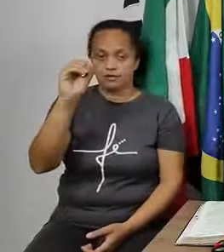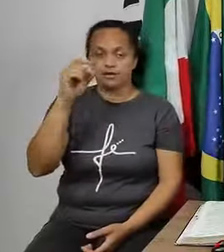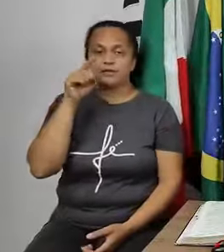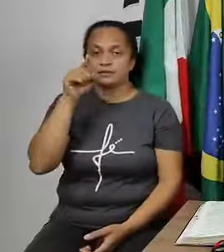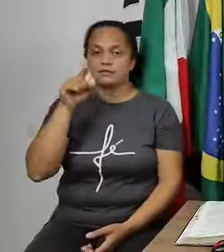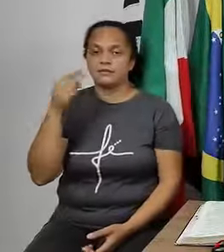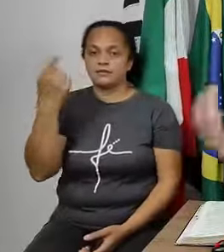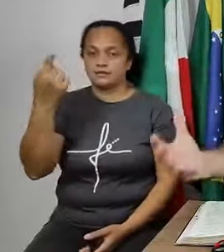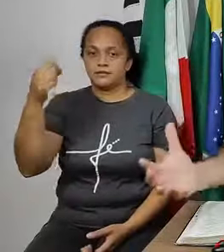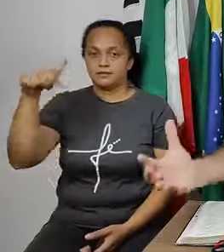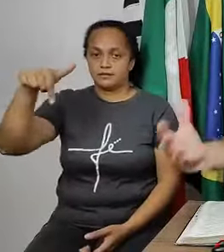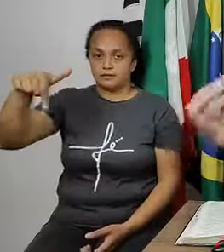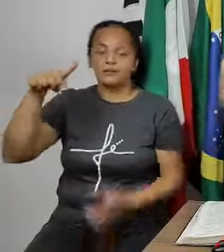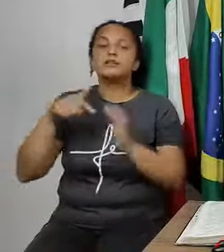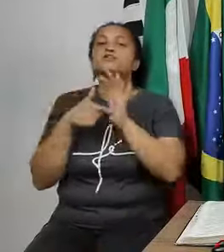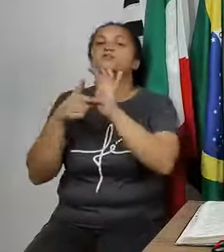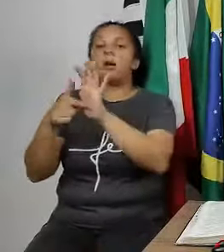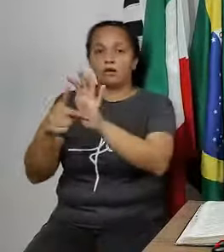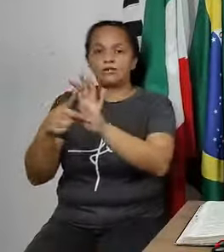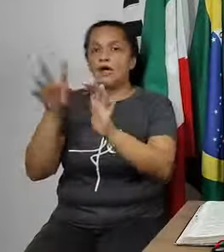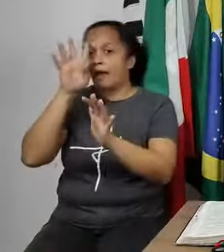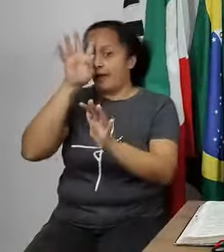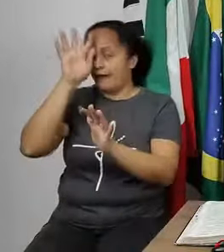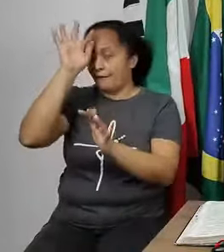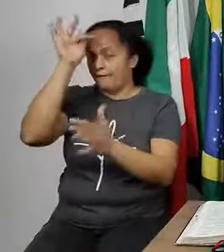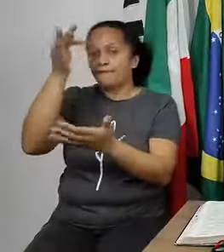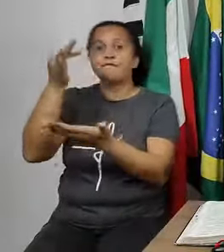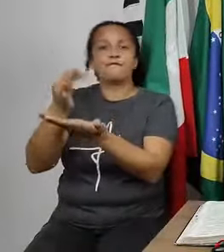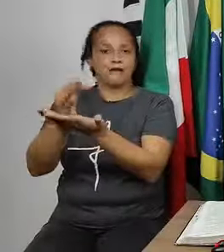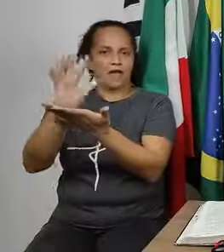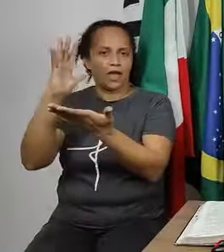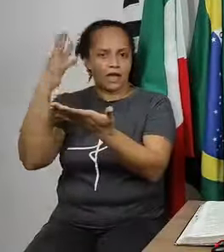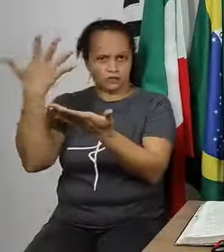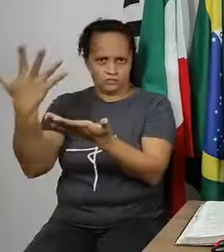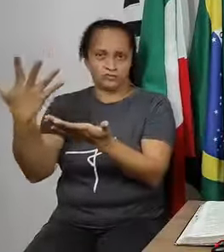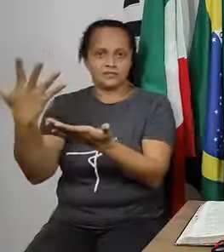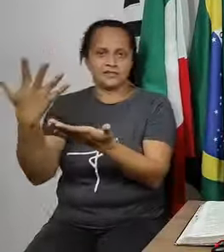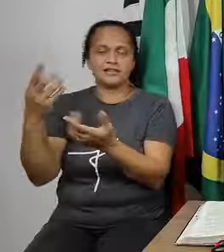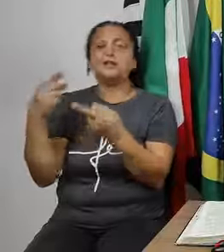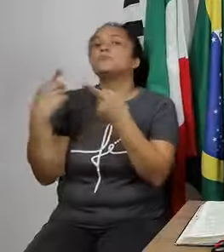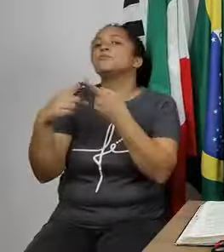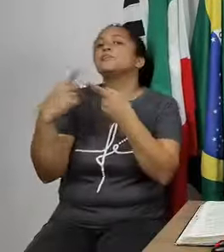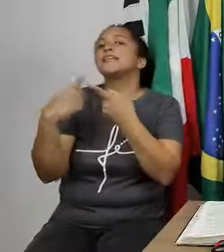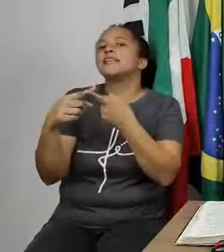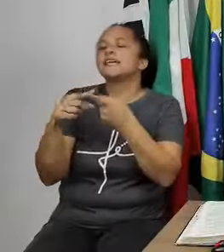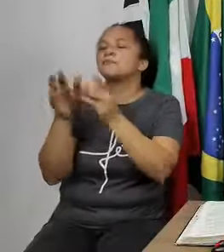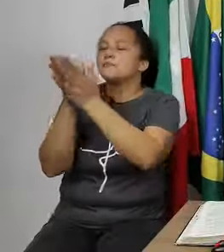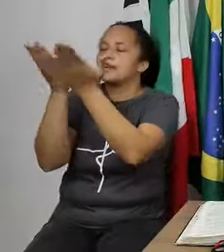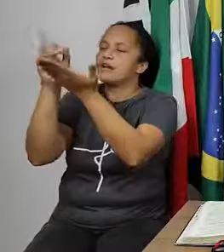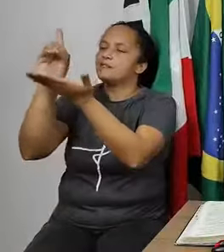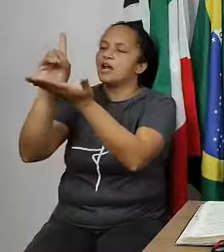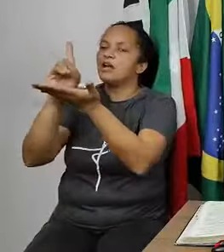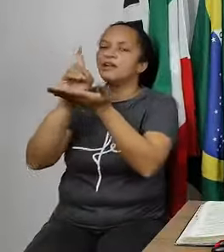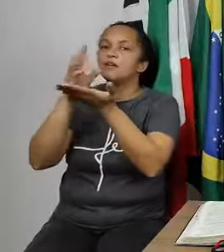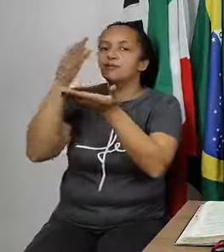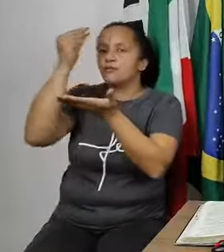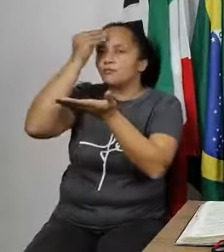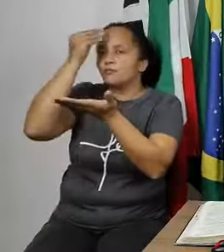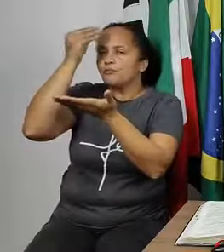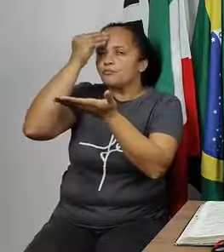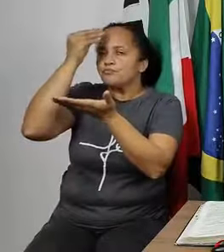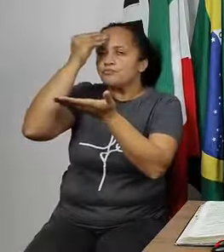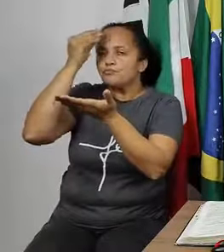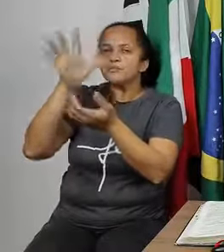fé vem, a fé é gerada em nós por ouvir a palavra de Deus. Só que